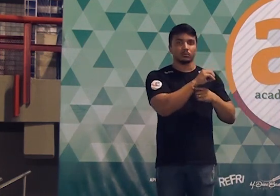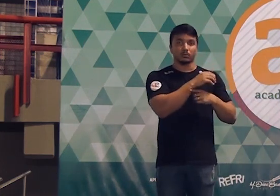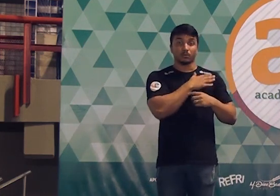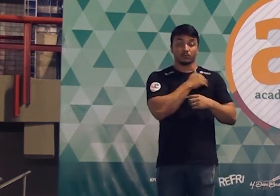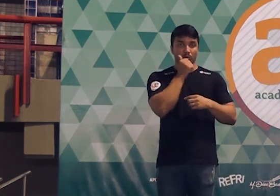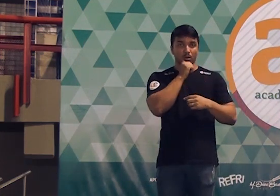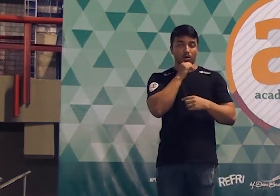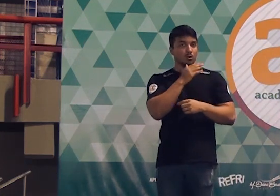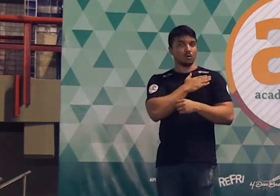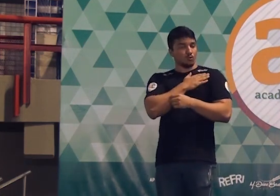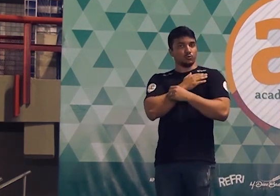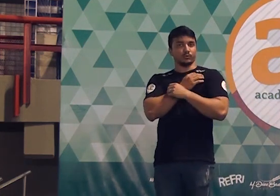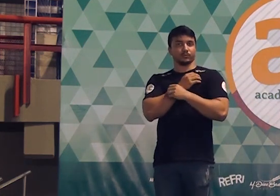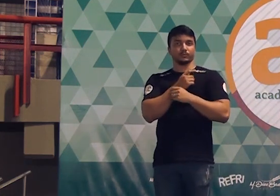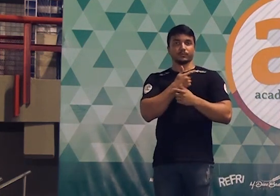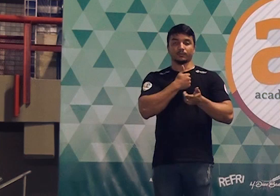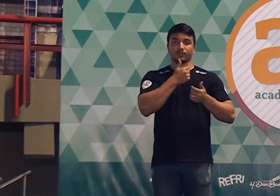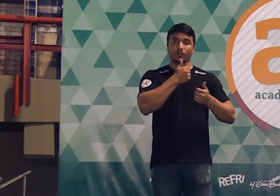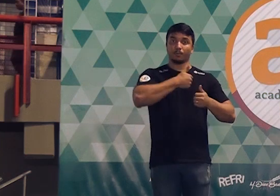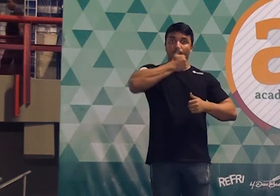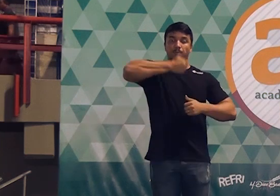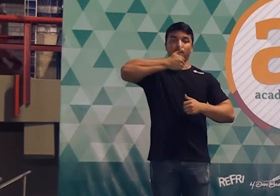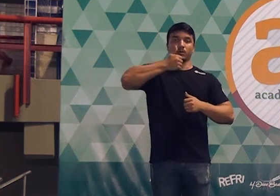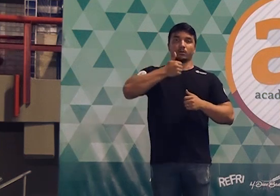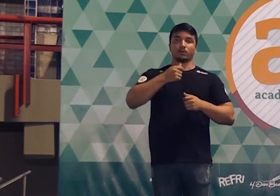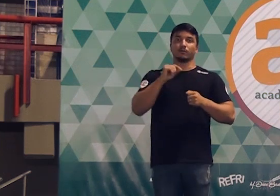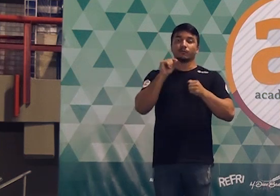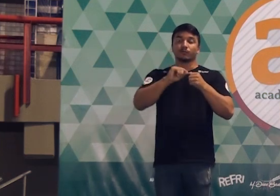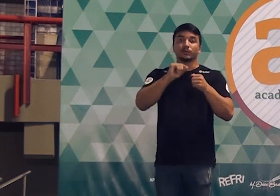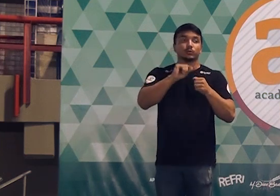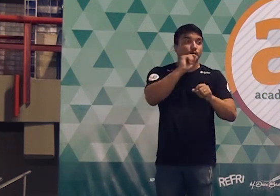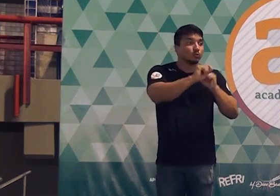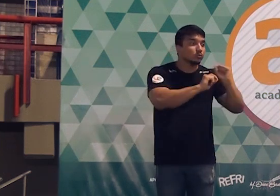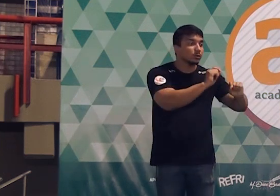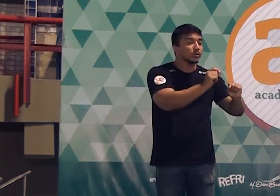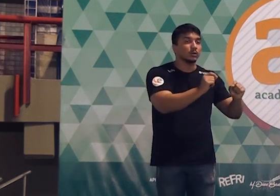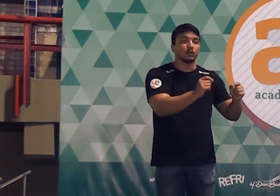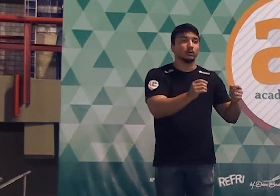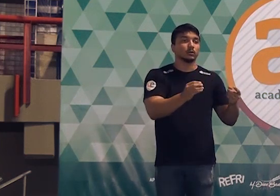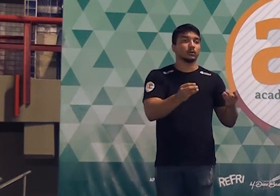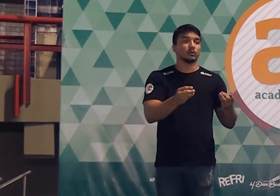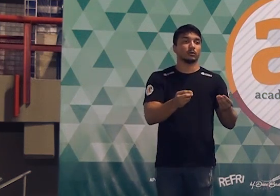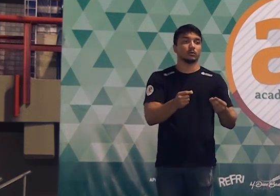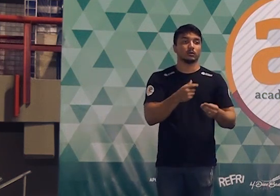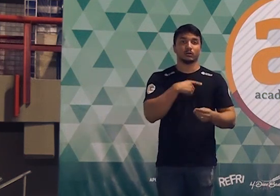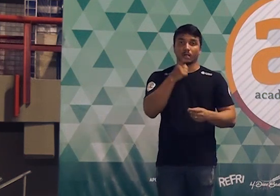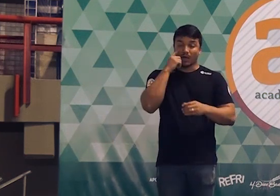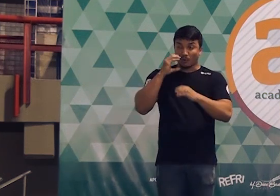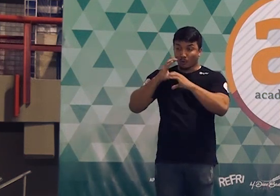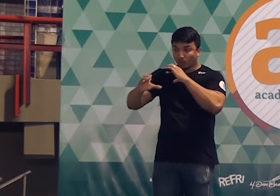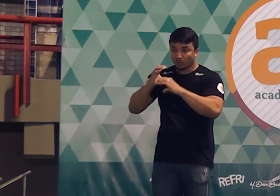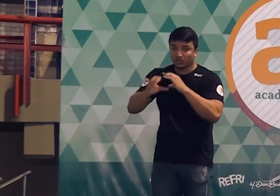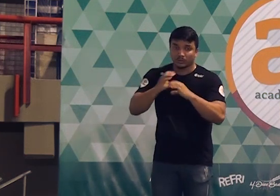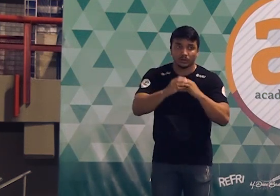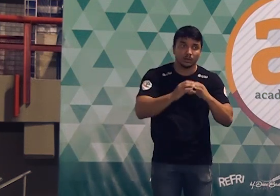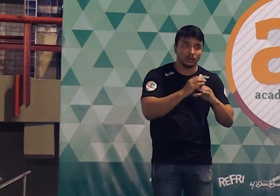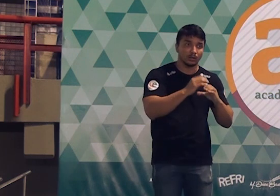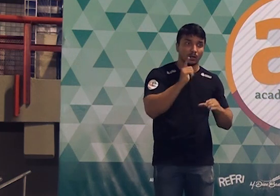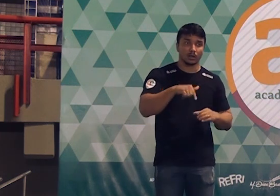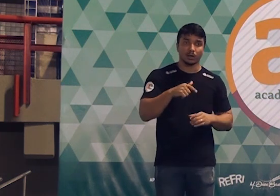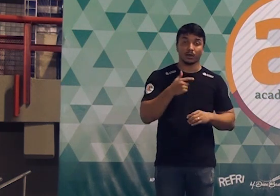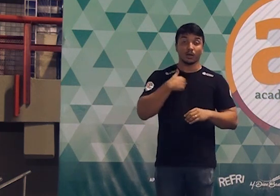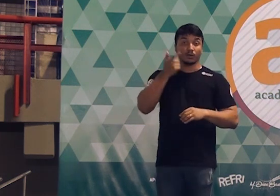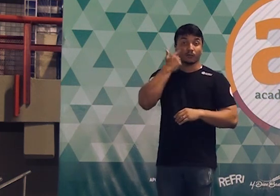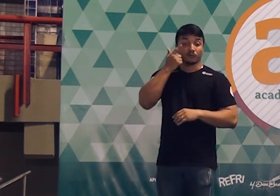Vou no cemitério, amor. O primeiro canto que eu vou é no cemitério. Fazer, professor, pelo amor de Deus. né, se comunicar com os mortos. Não, filho,